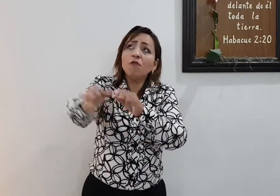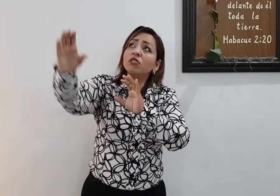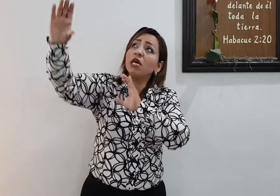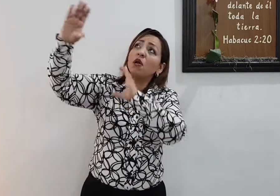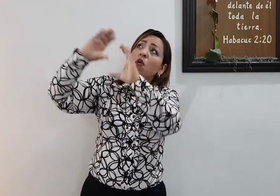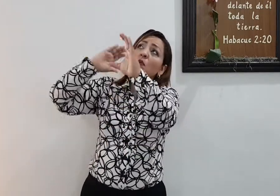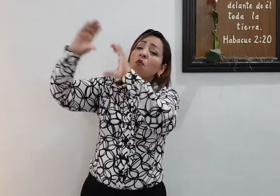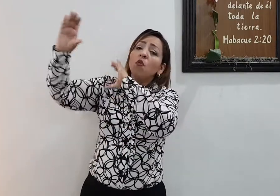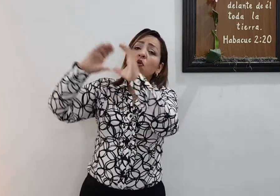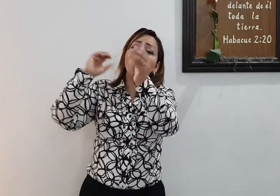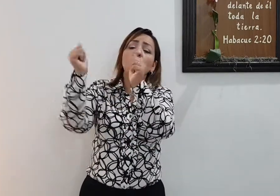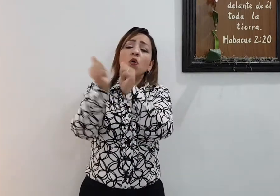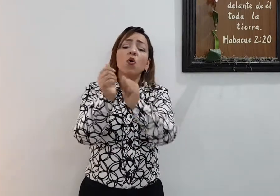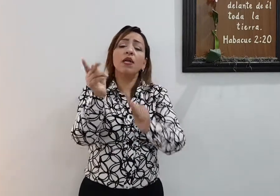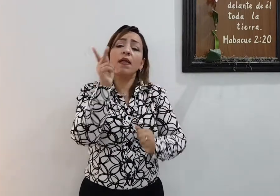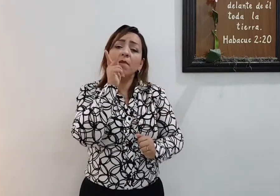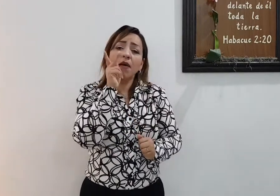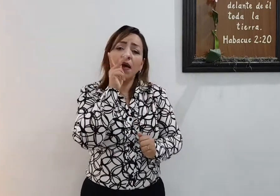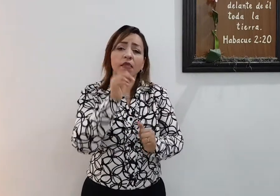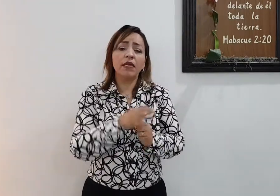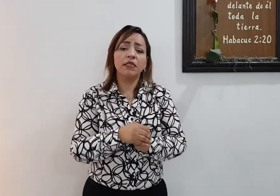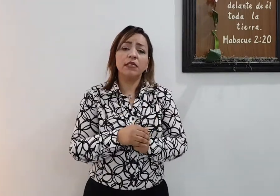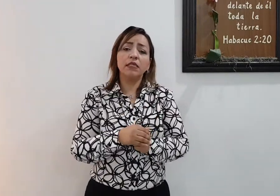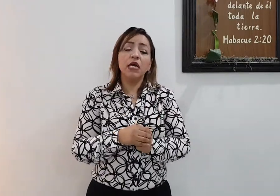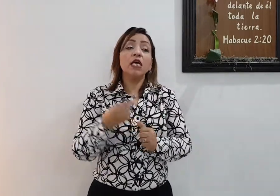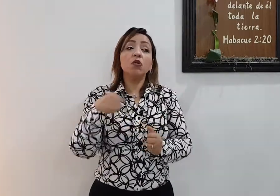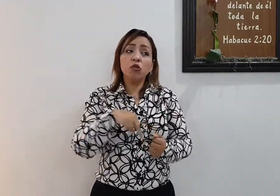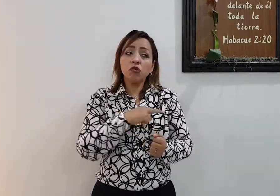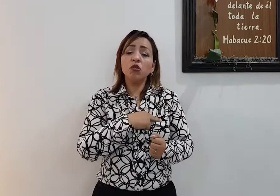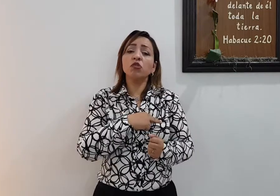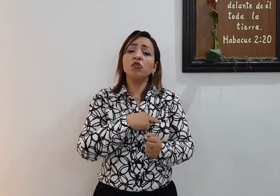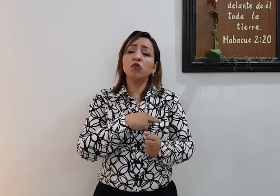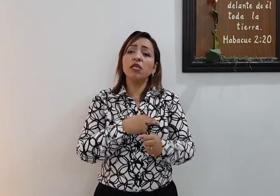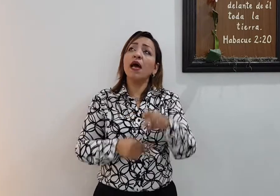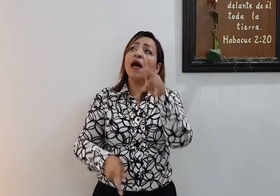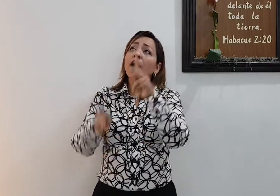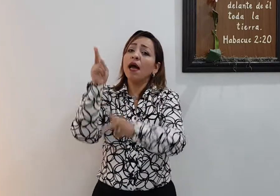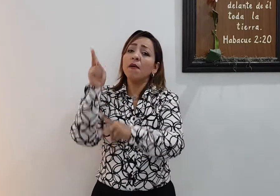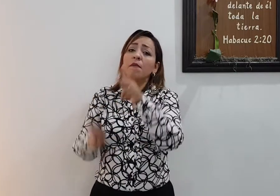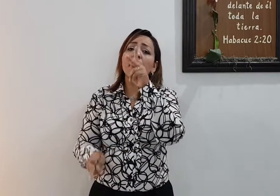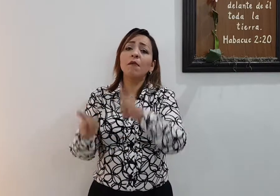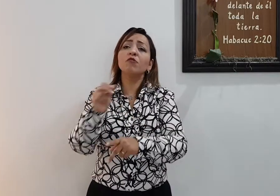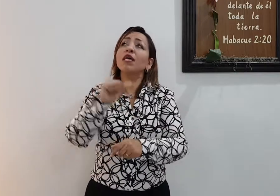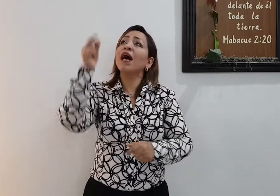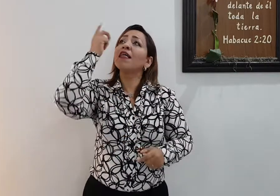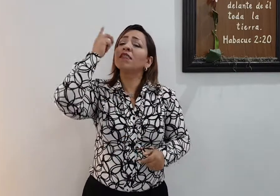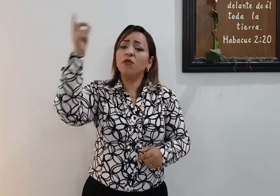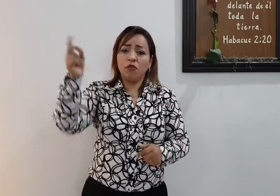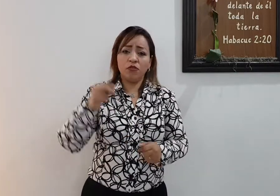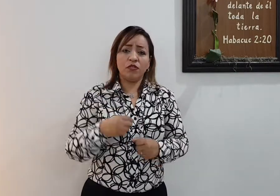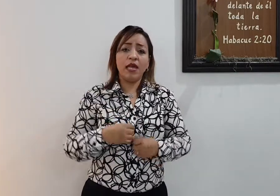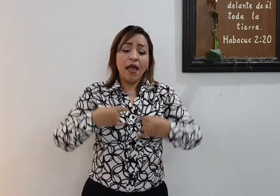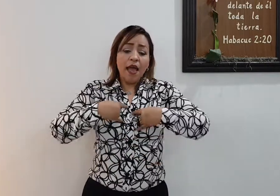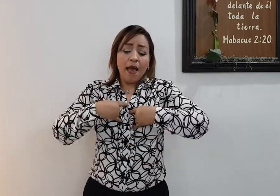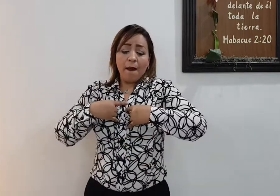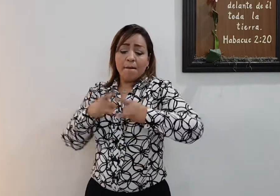comunión con el Padre. Le estamos hablando a Él y abriéndole nuestro corazón. Estamos pidiendo que Dios intervenga en